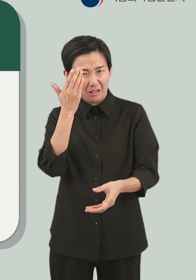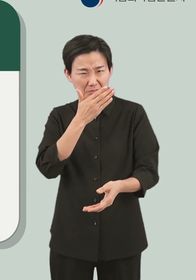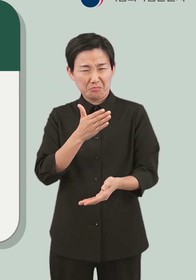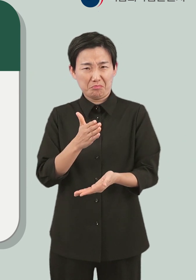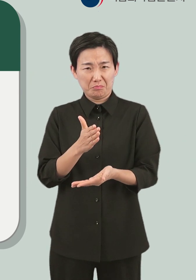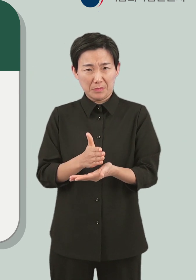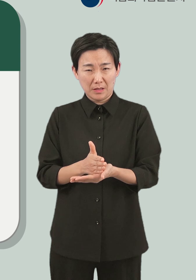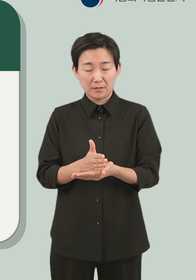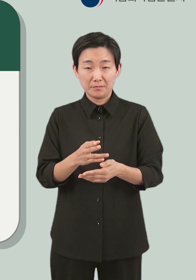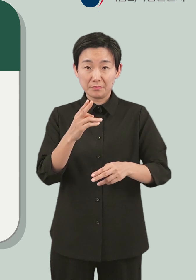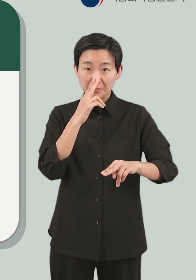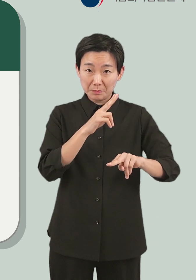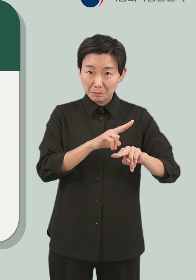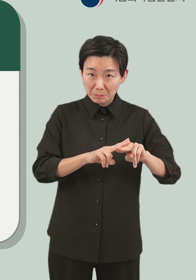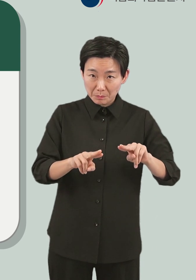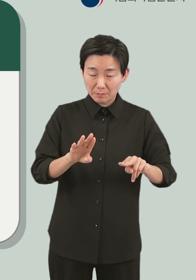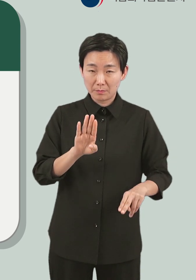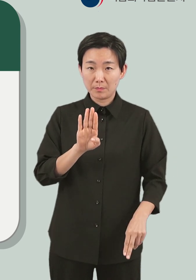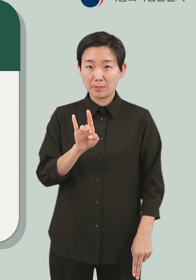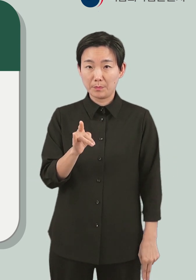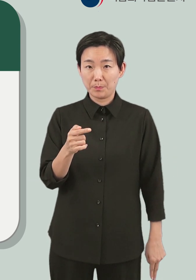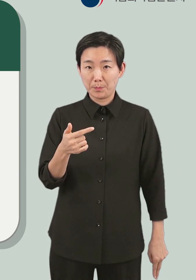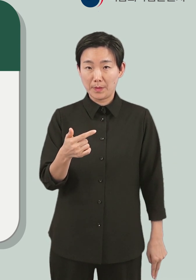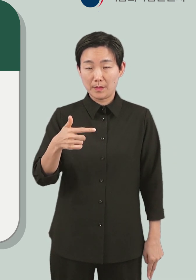신호 등으로 닦지 않습니다.